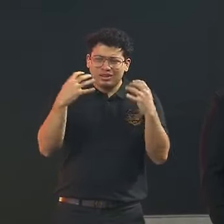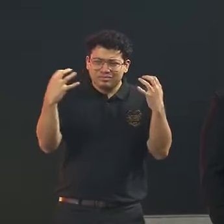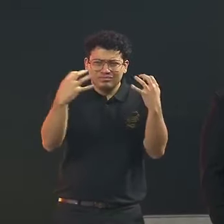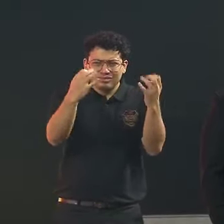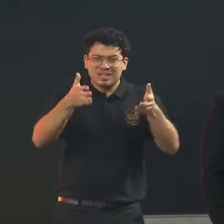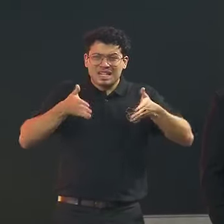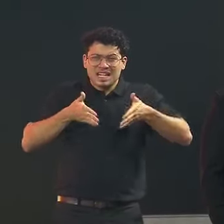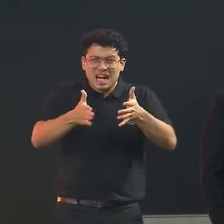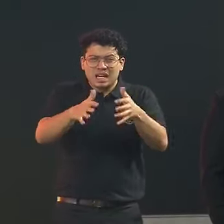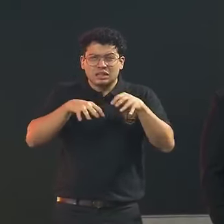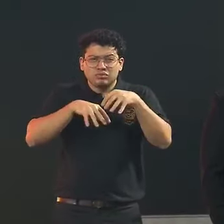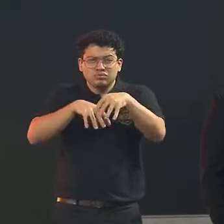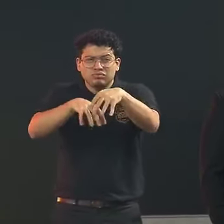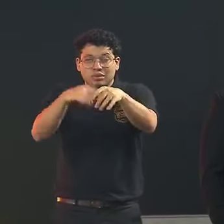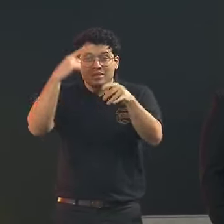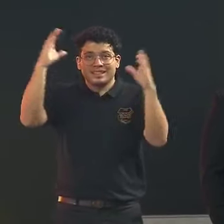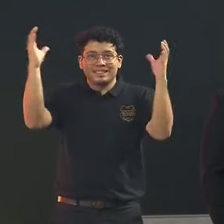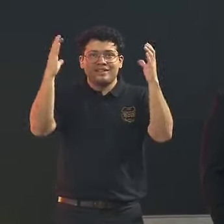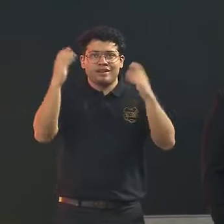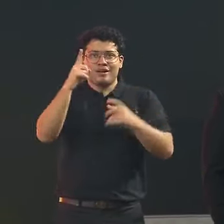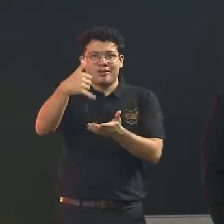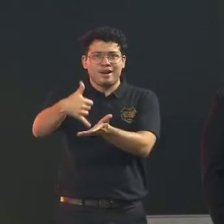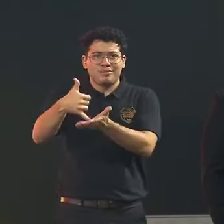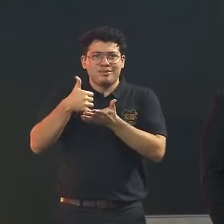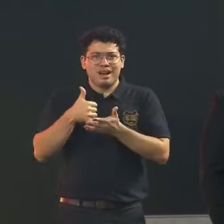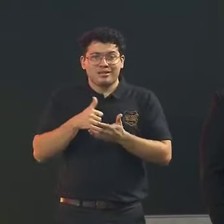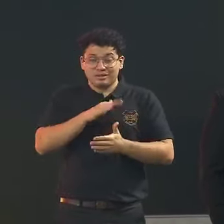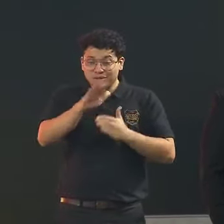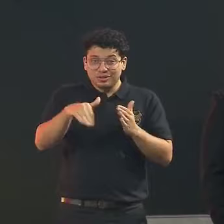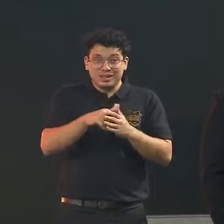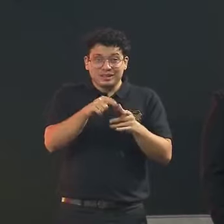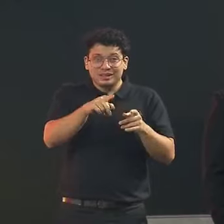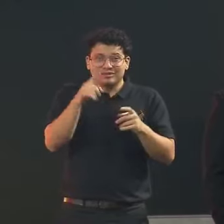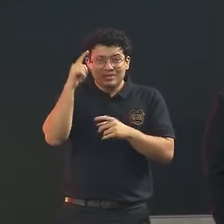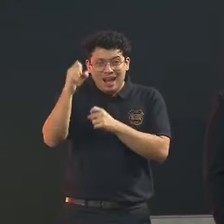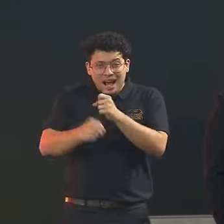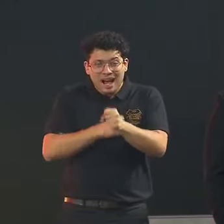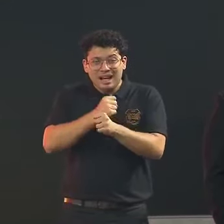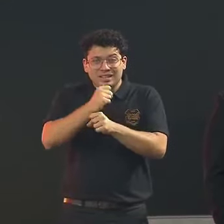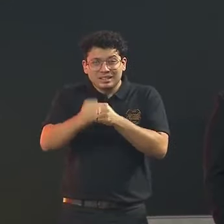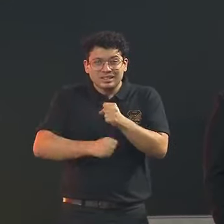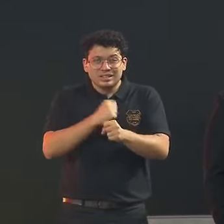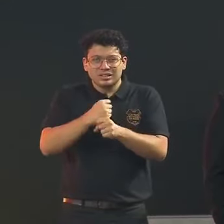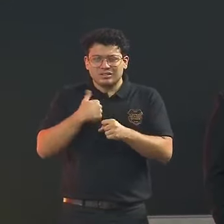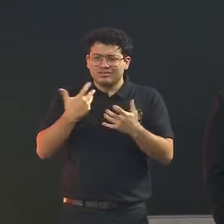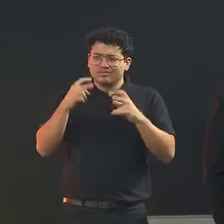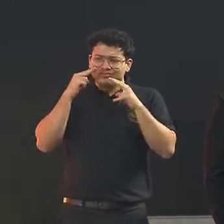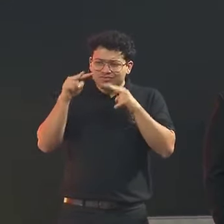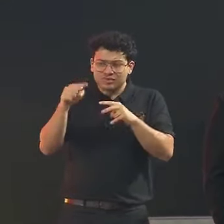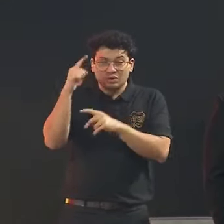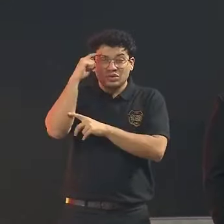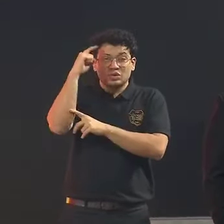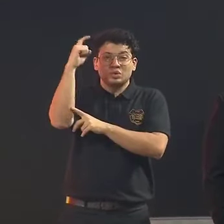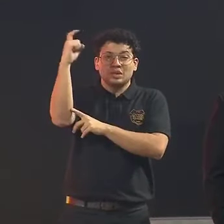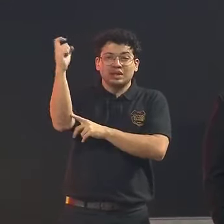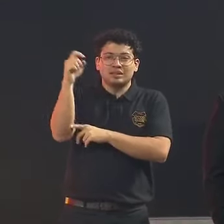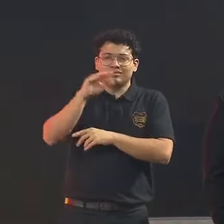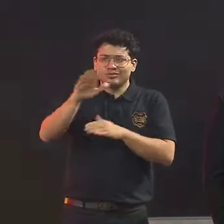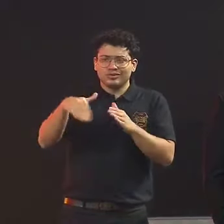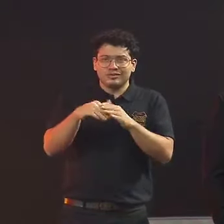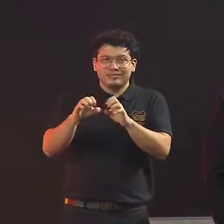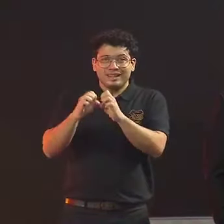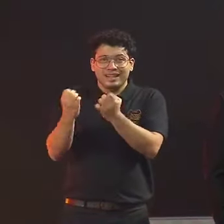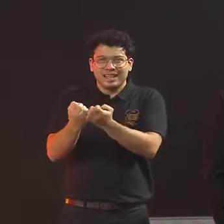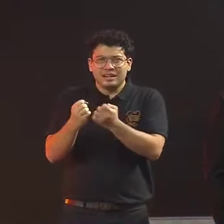de la provincia para celebrar un campeonato. Todos esos años soñaba con ver a la afición unida bajo un solo ídolo,